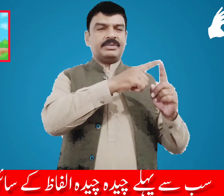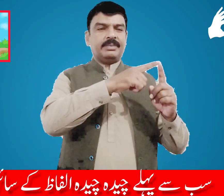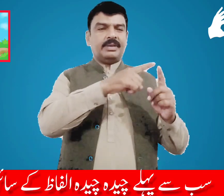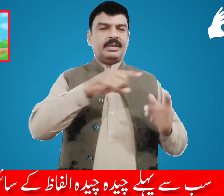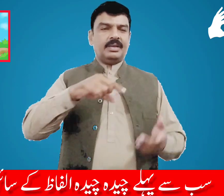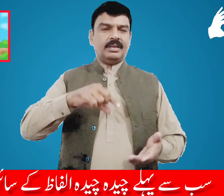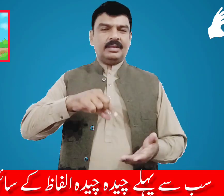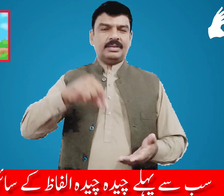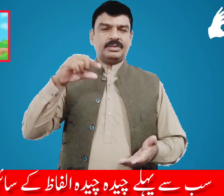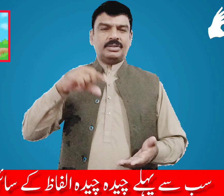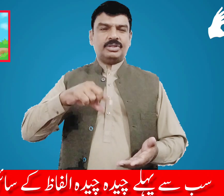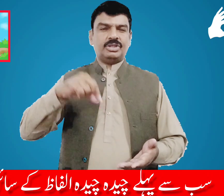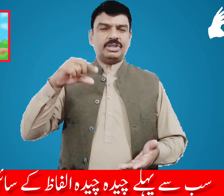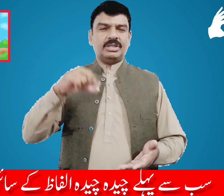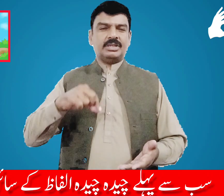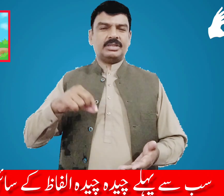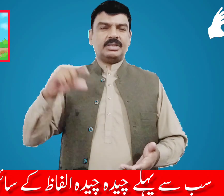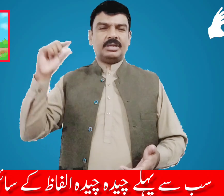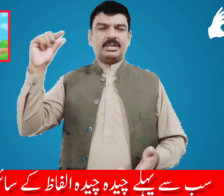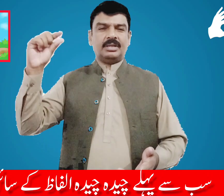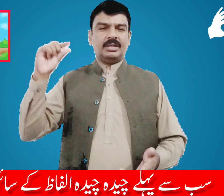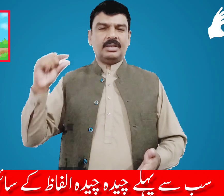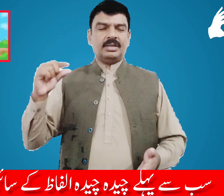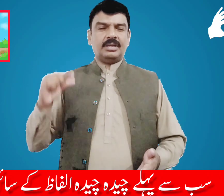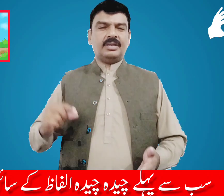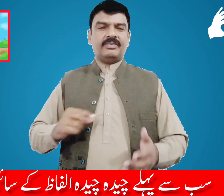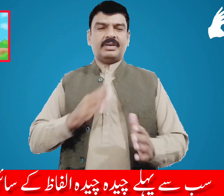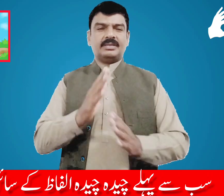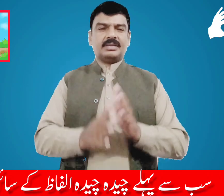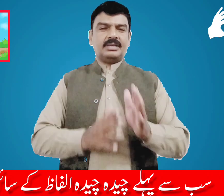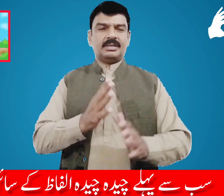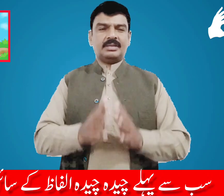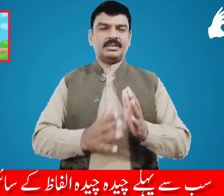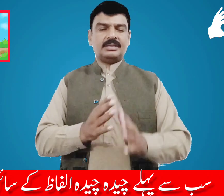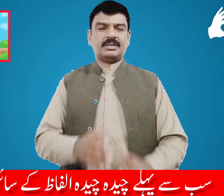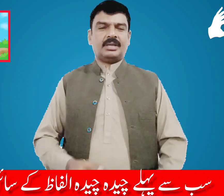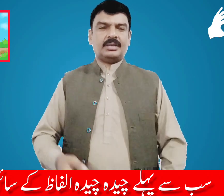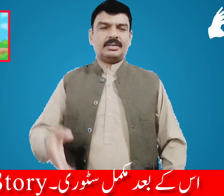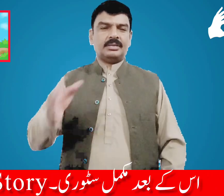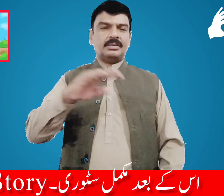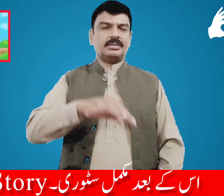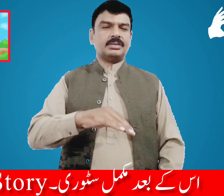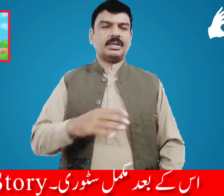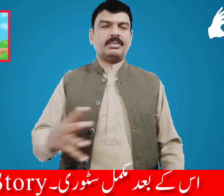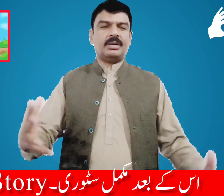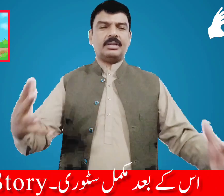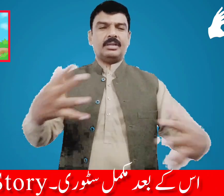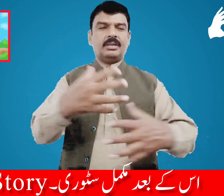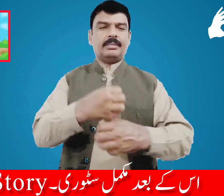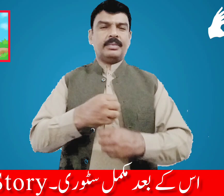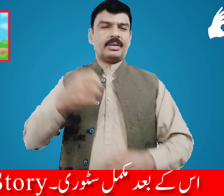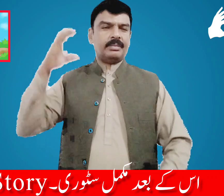सबसे पहले चीदा चीदा अल्फाज के साइन, उसके बाद